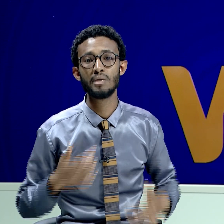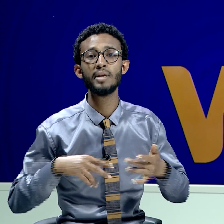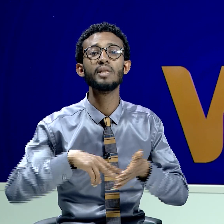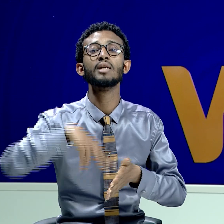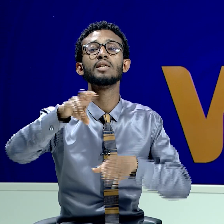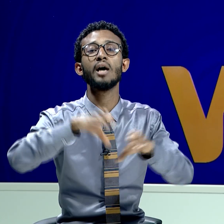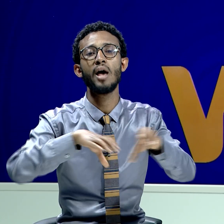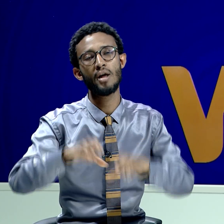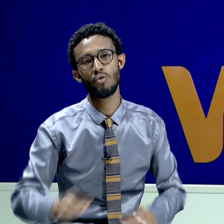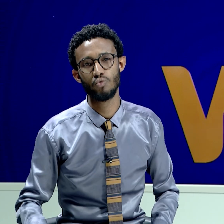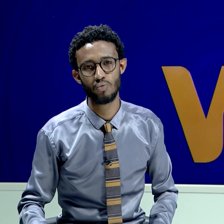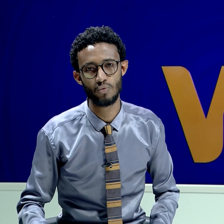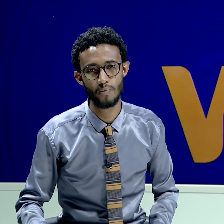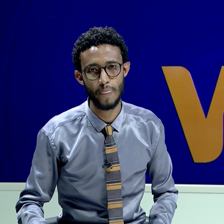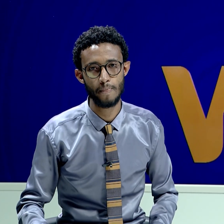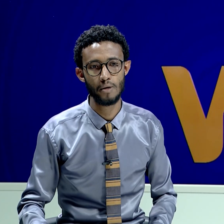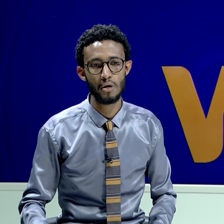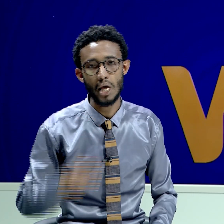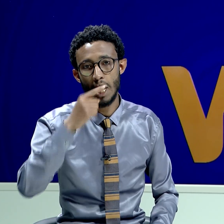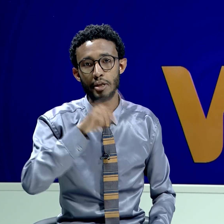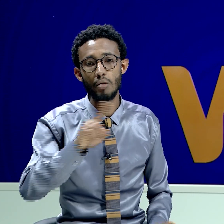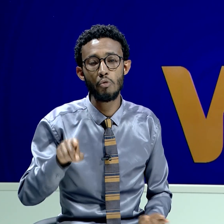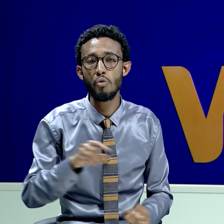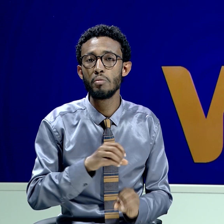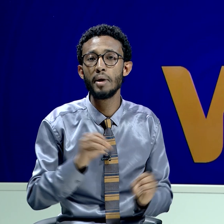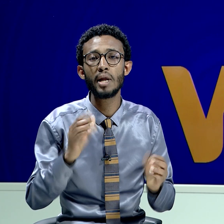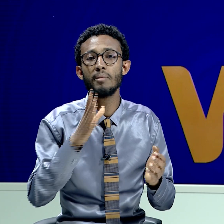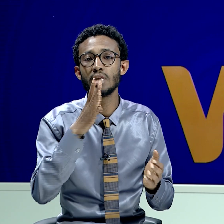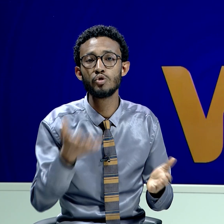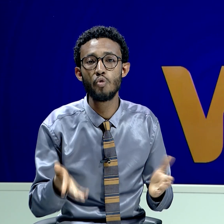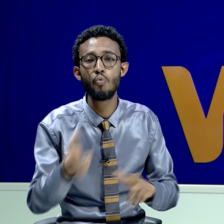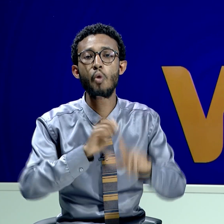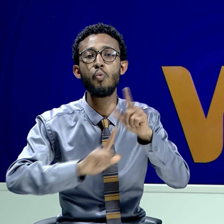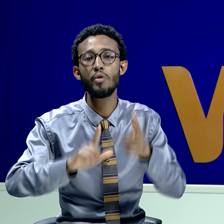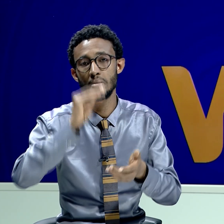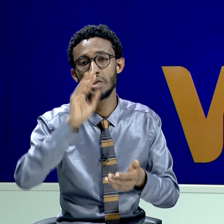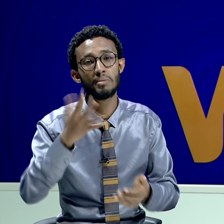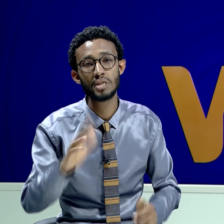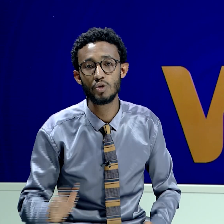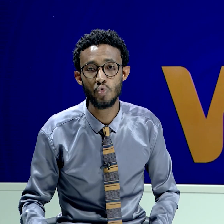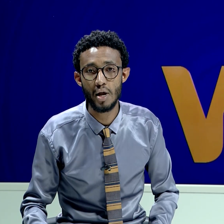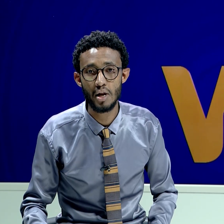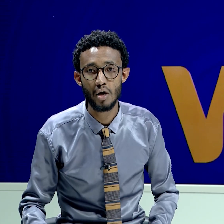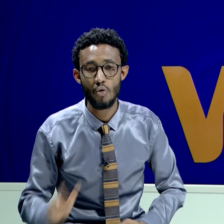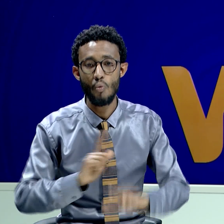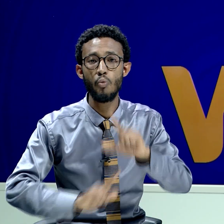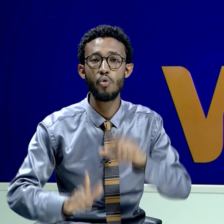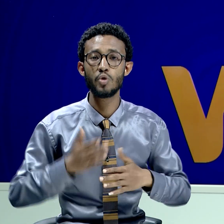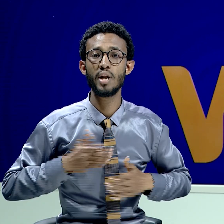سميت انتنزا سا ارقل سانا استيق مو نونيكر اين مسرال شو مقومكو تمرت مسرال شوال مقومكو سوانا